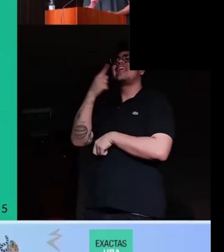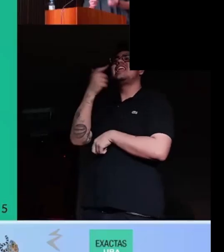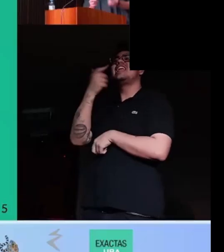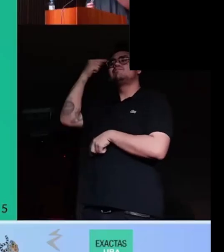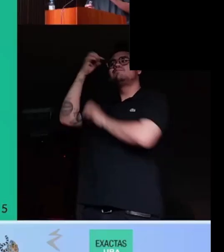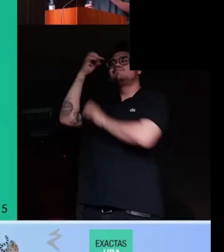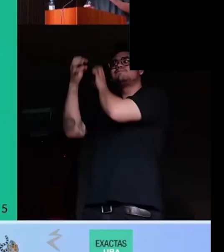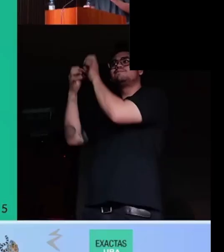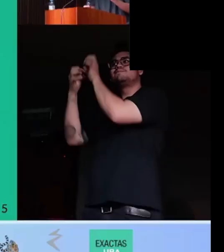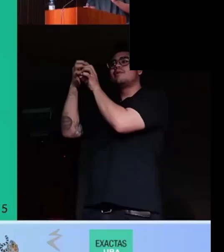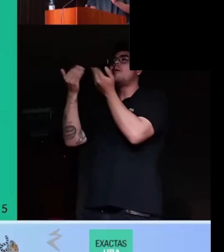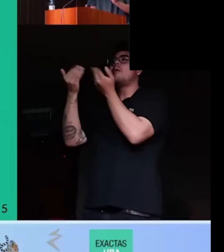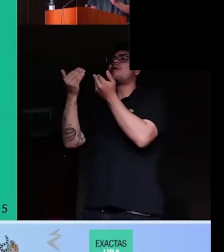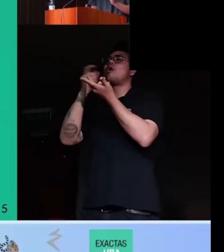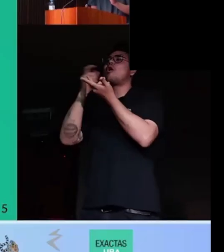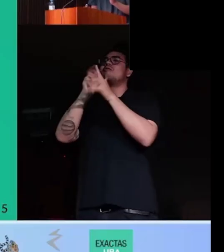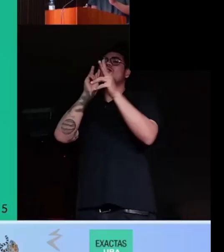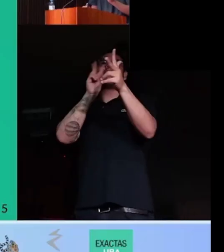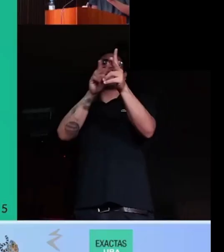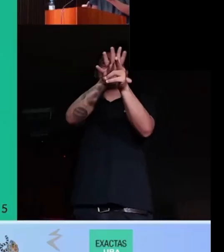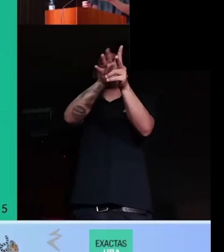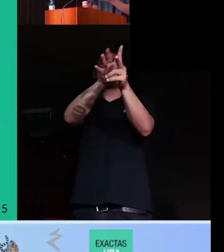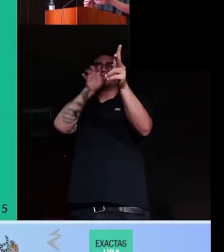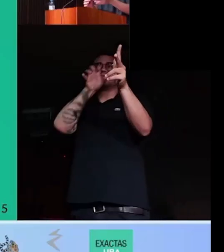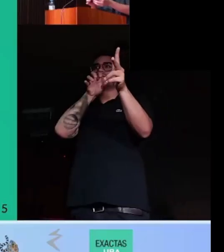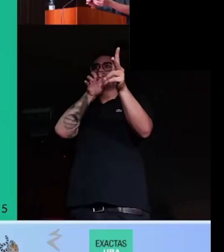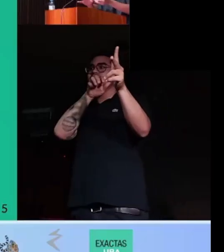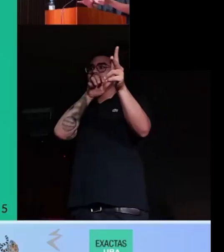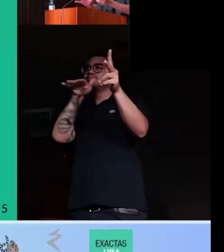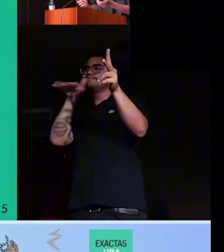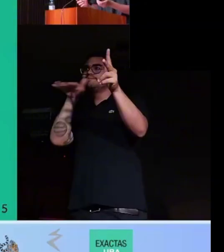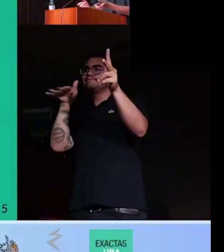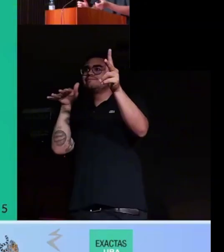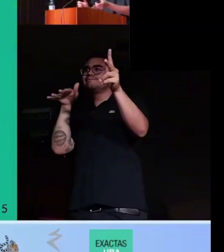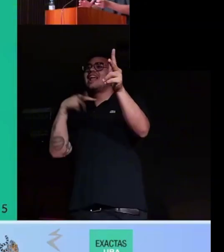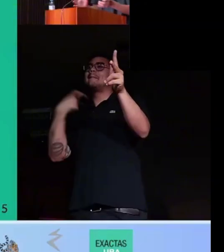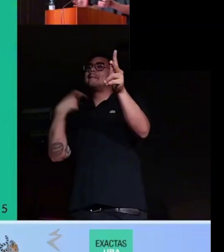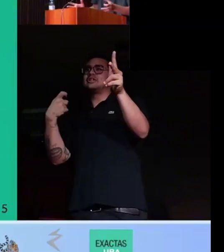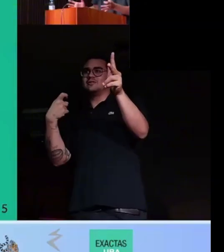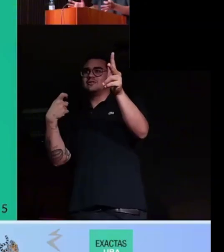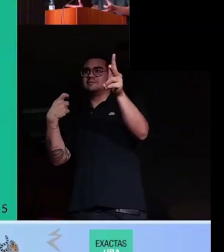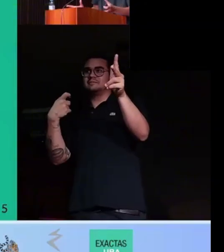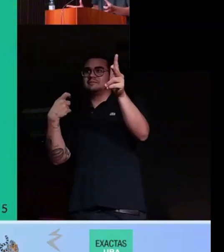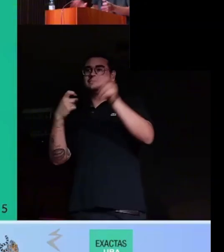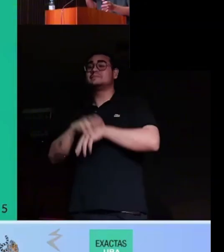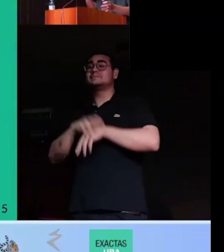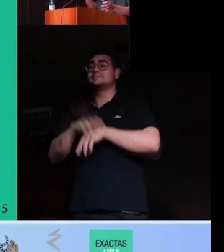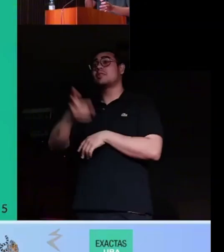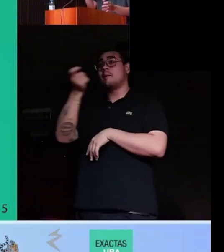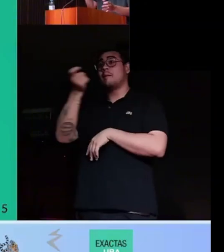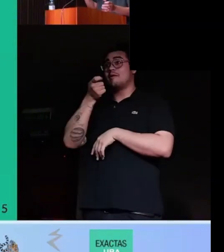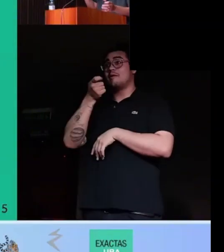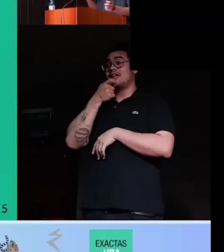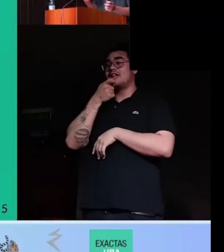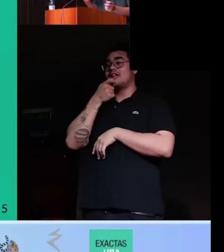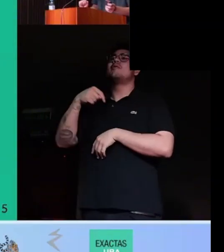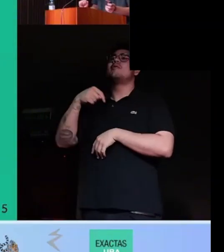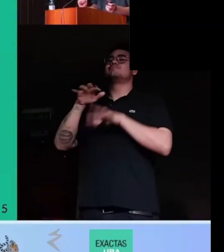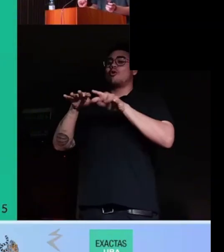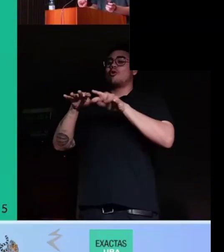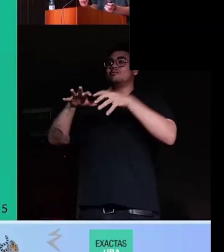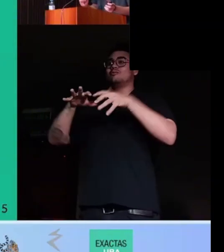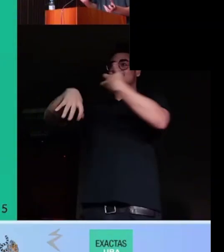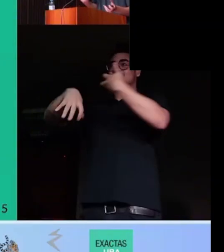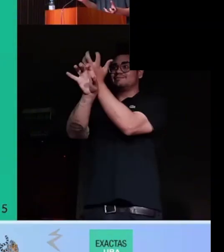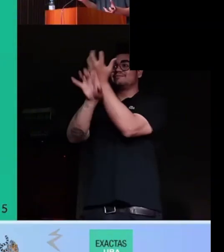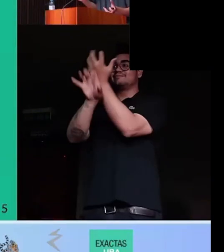Y la idea es que cuando uno lo utiliza en la computadora, con la cámara de la computadora o